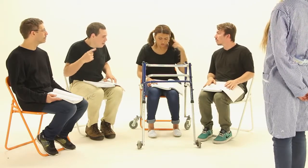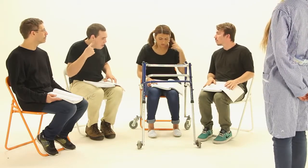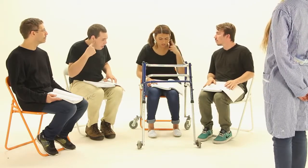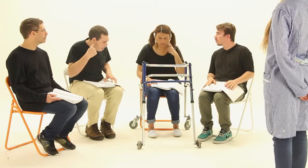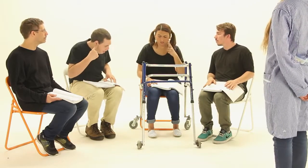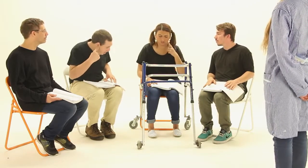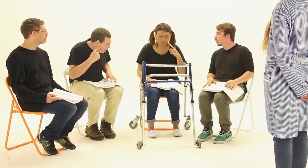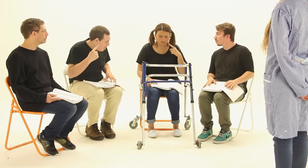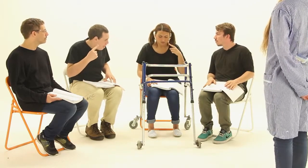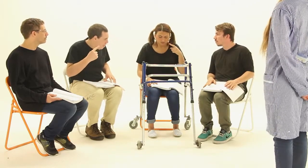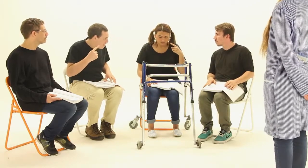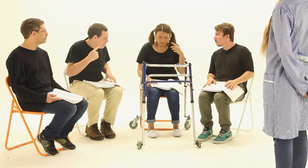Niño. Oyente.